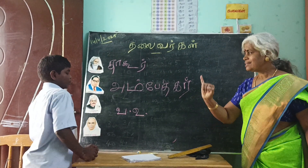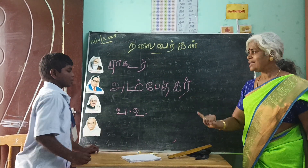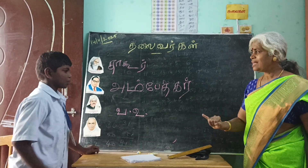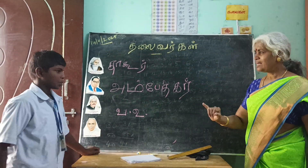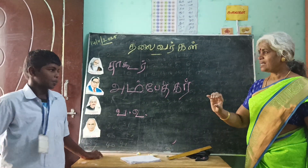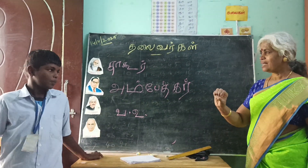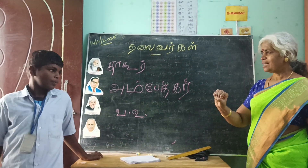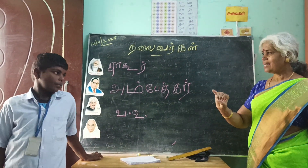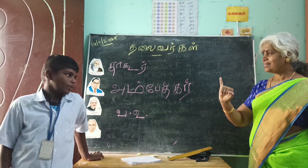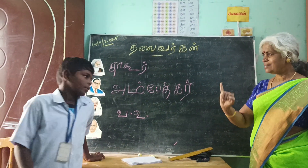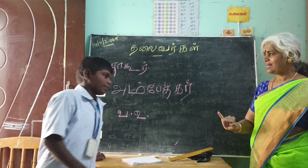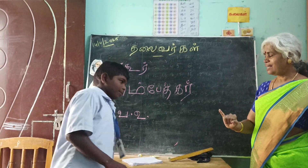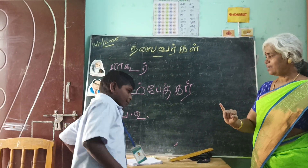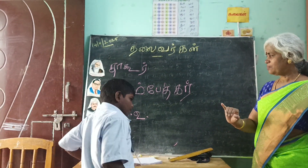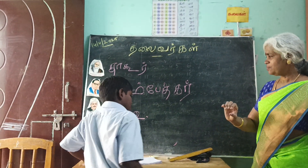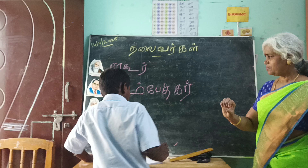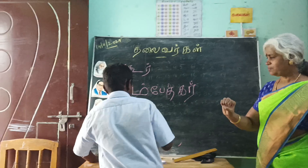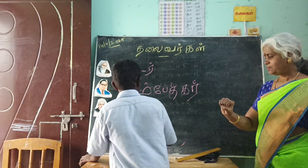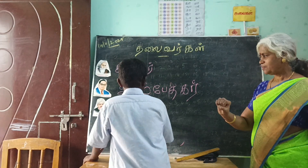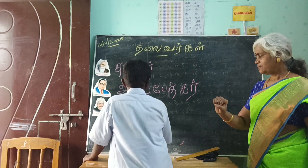சி சி.